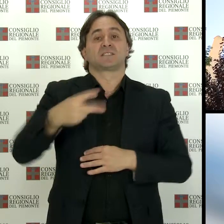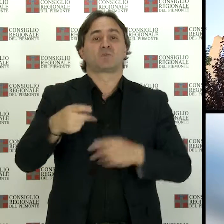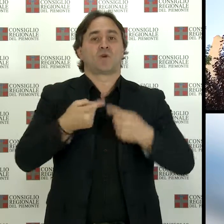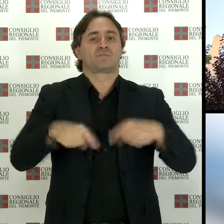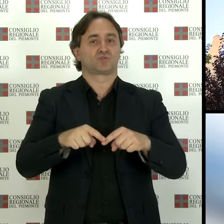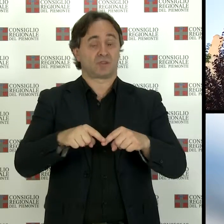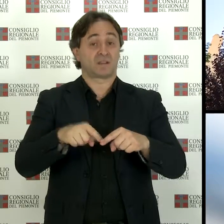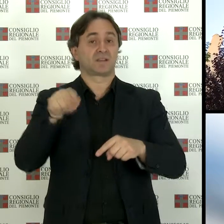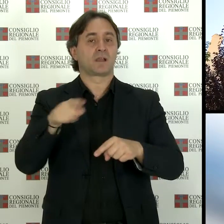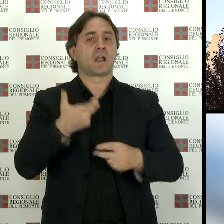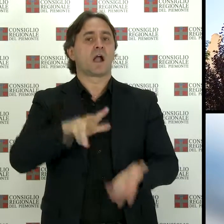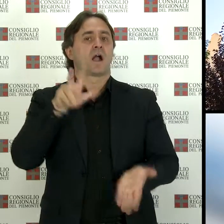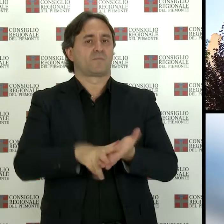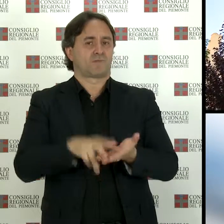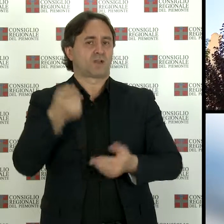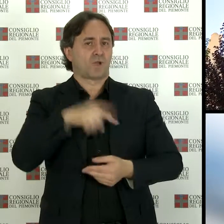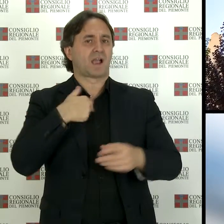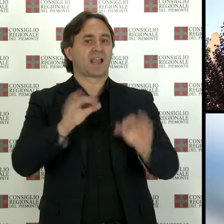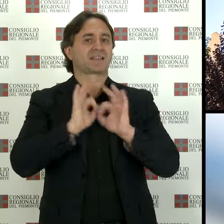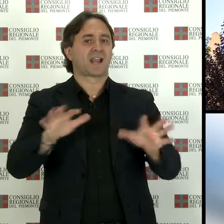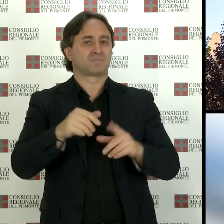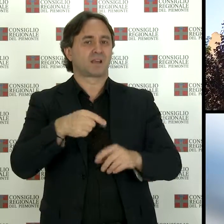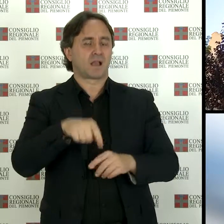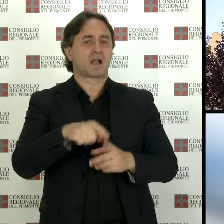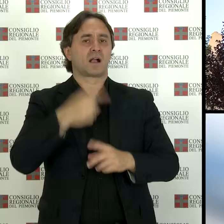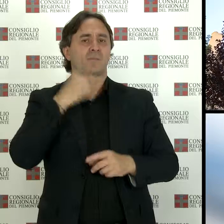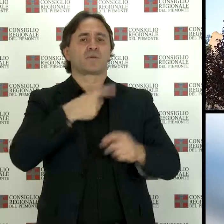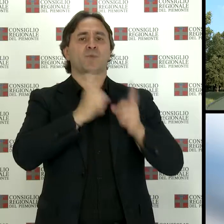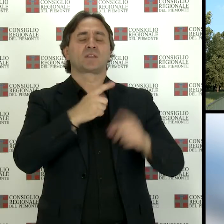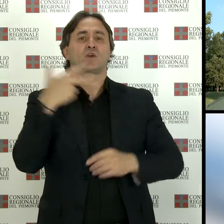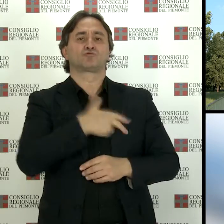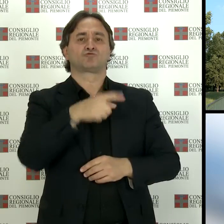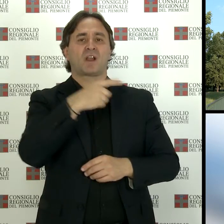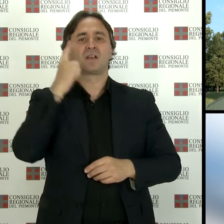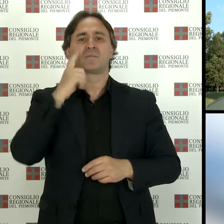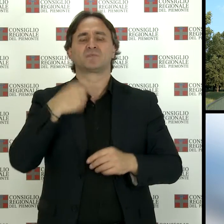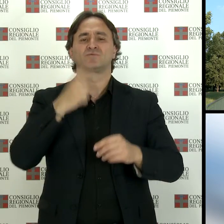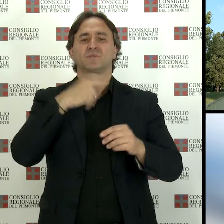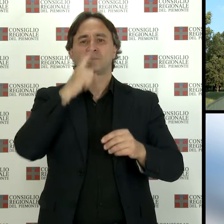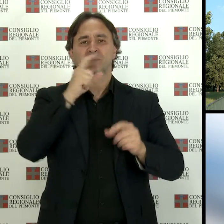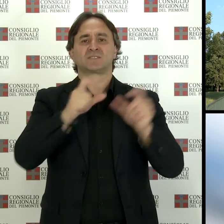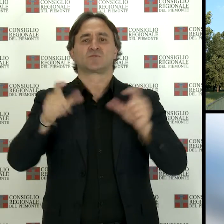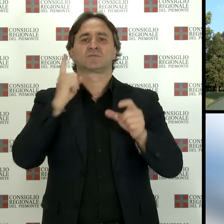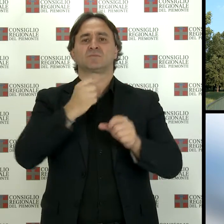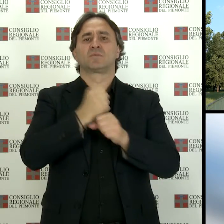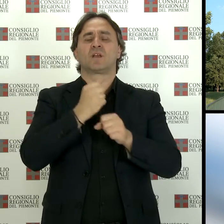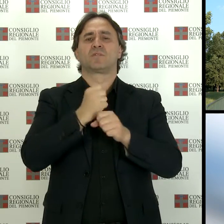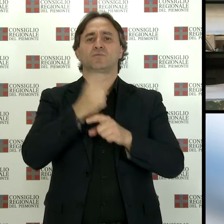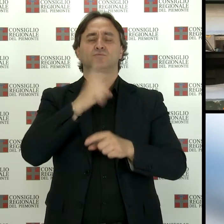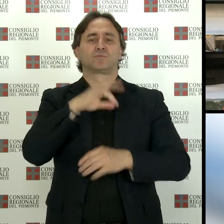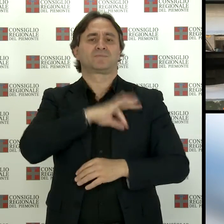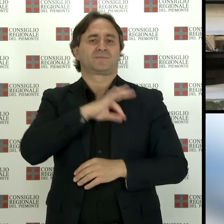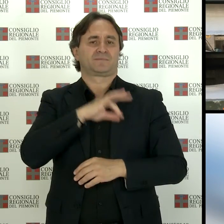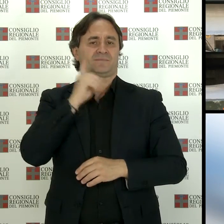ha anche approvato la delibera presentata dall'assessore alle politiche sociali sulle fasce di reddito per il canone di locazione delle case popolari.